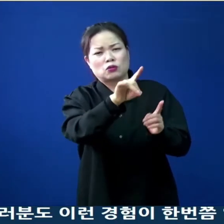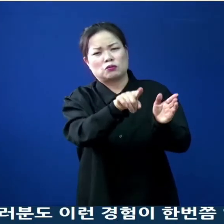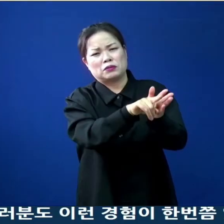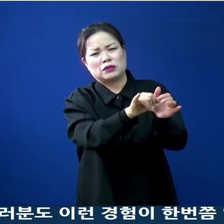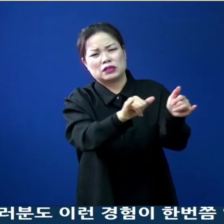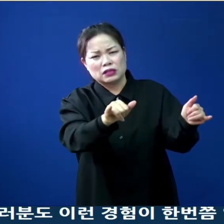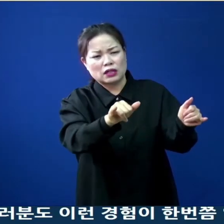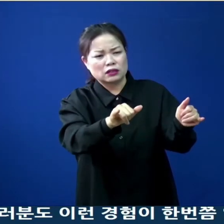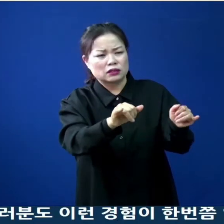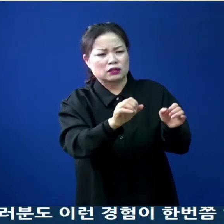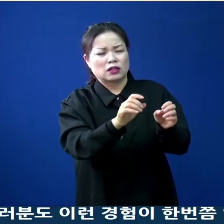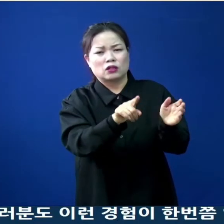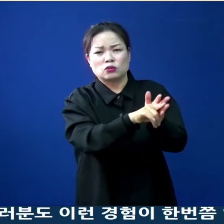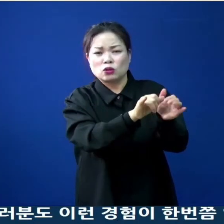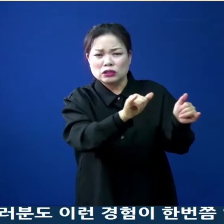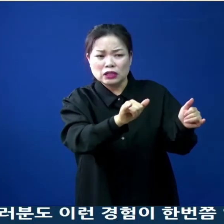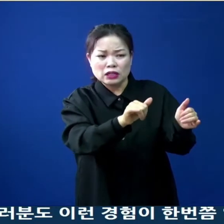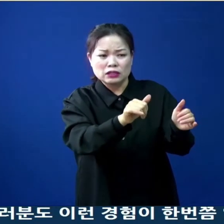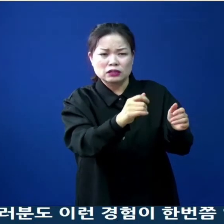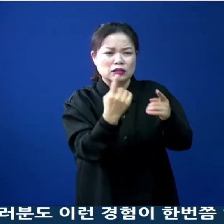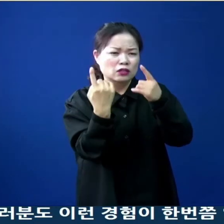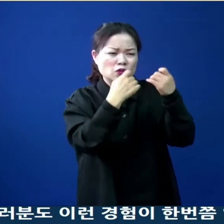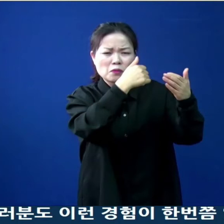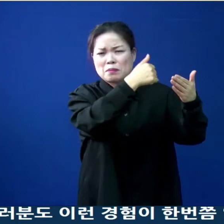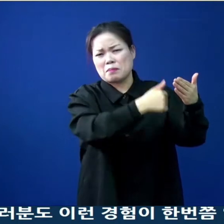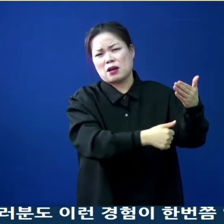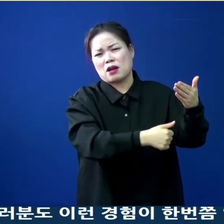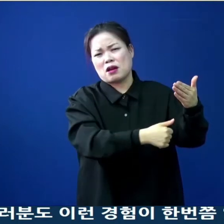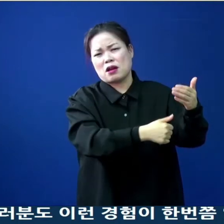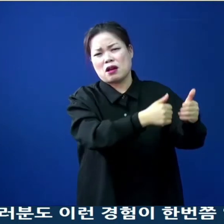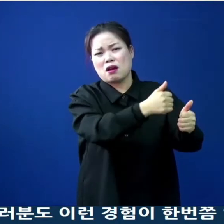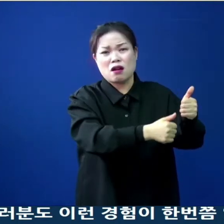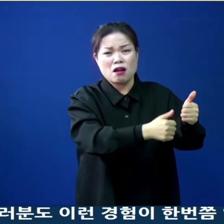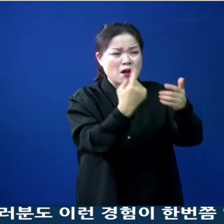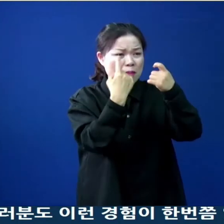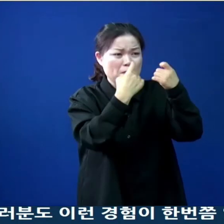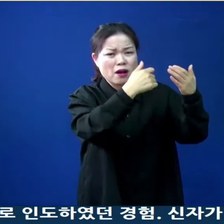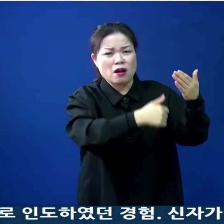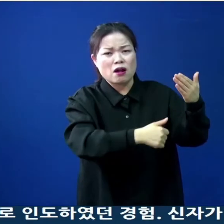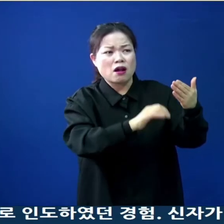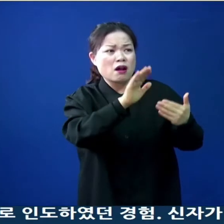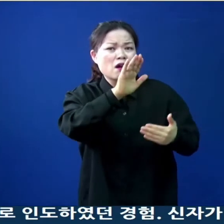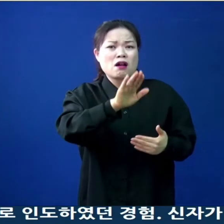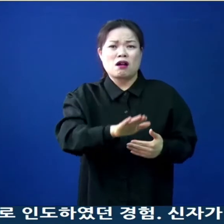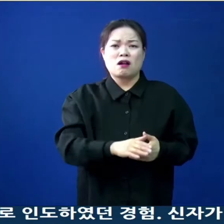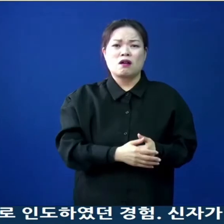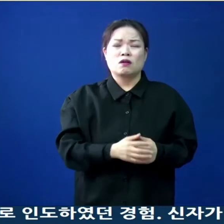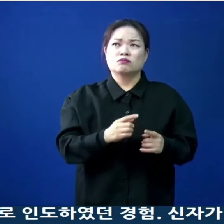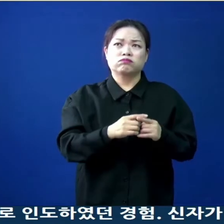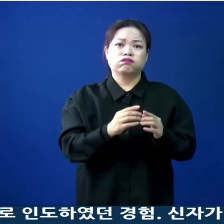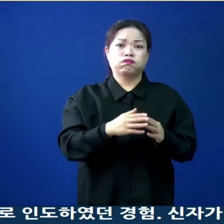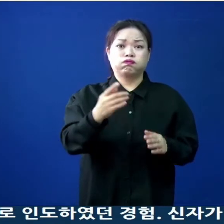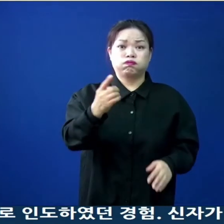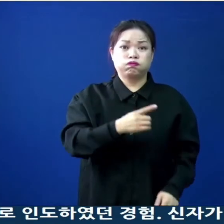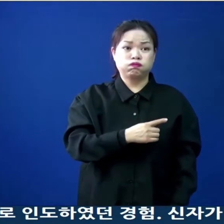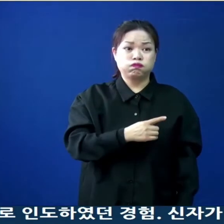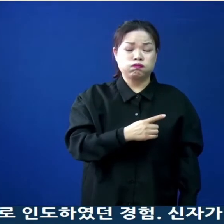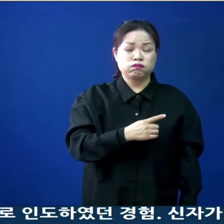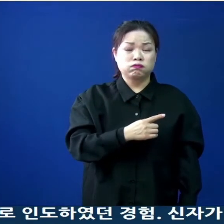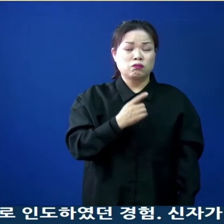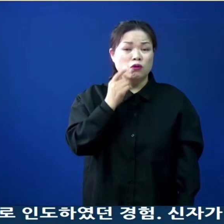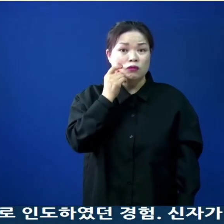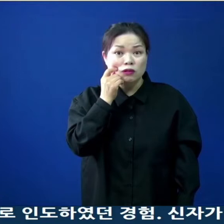내가 전도한 그 초신자가 시험에 빠져서 더 이상 내가 앞으로 교회에 나올 수 없다고